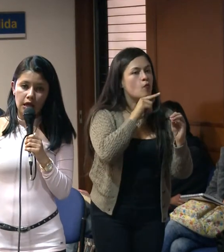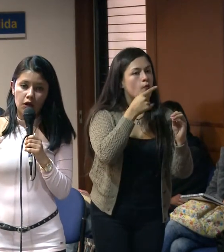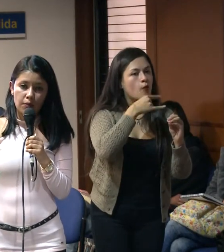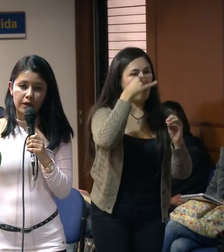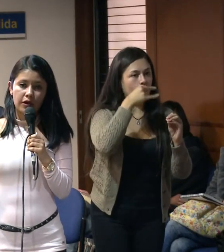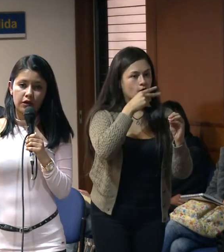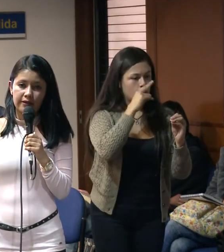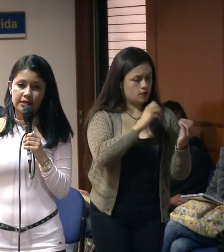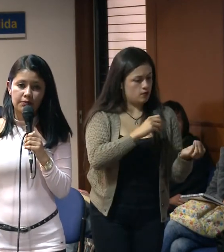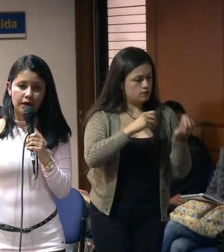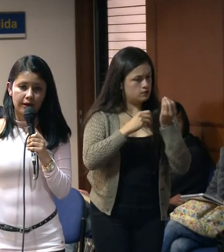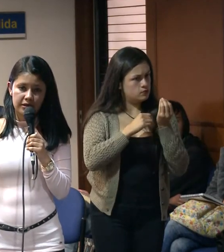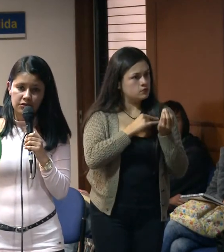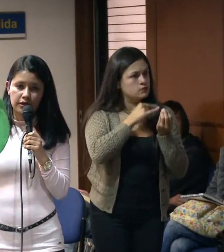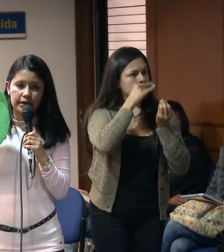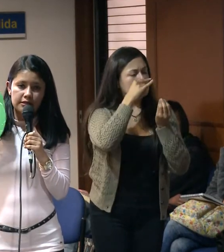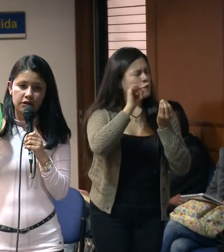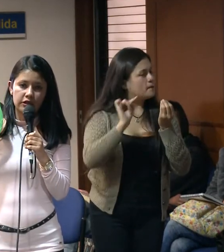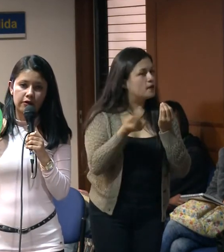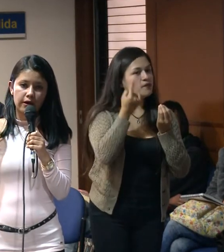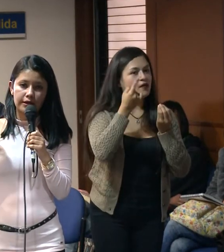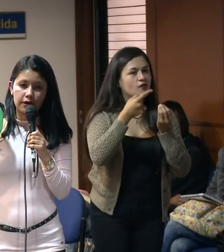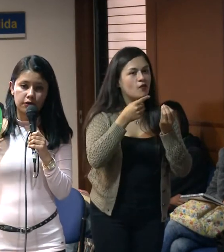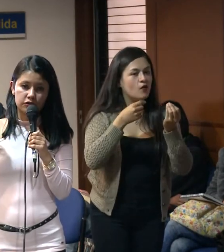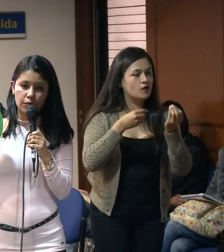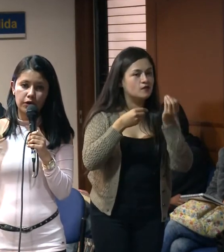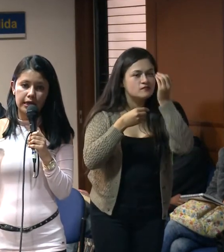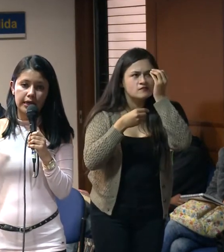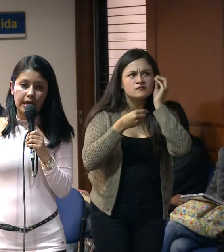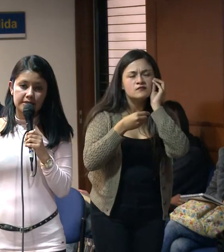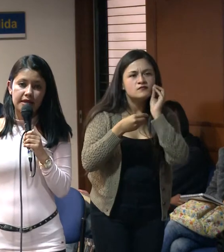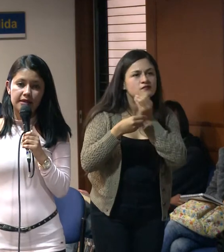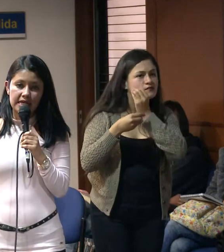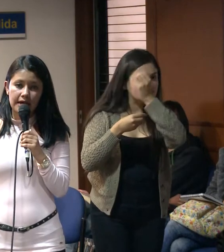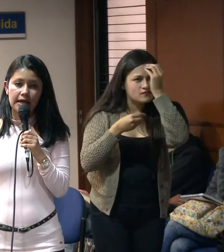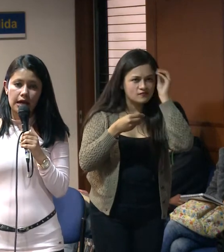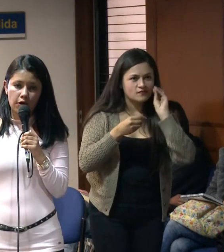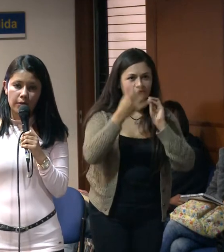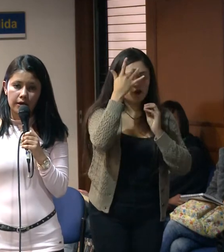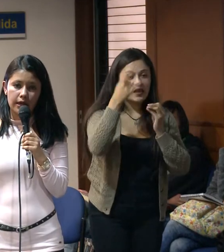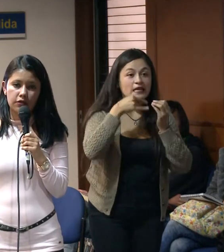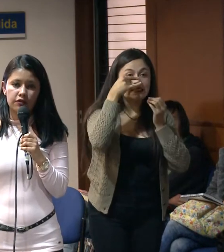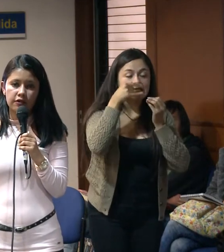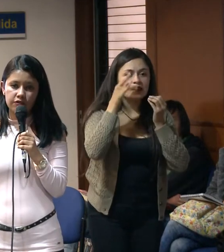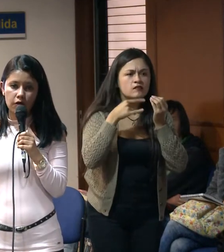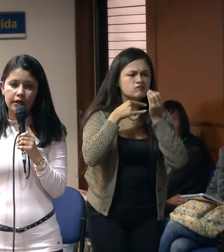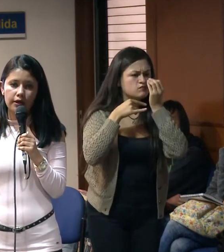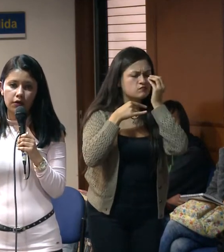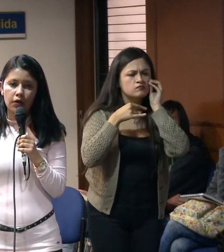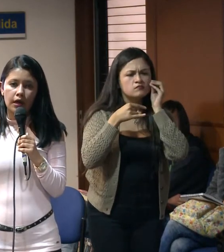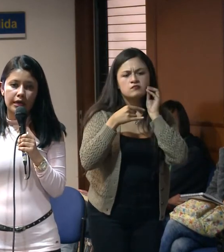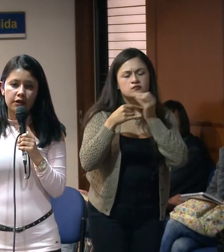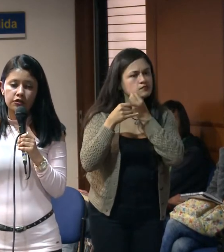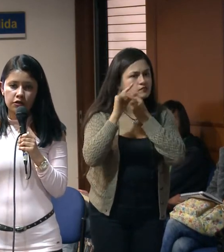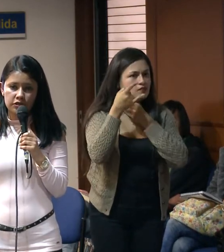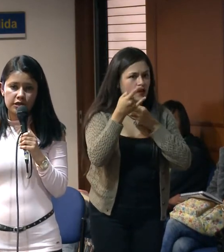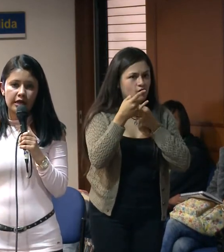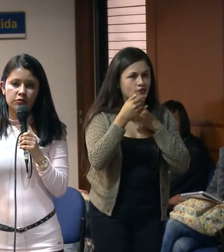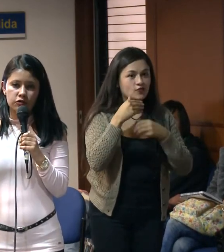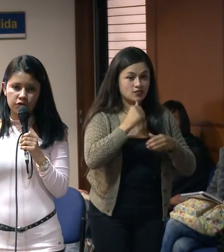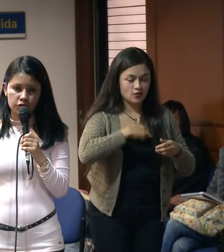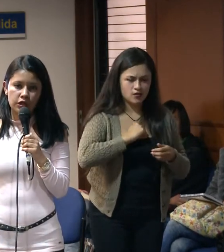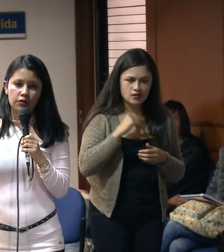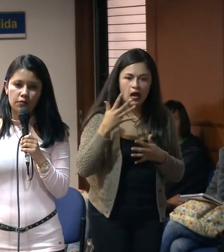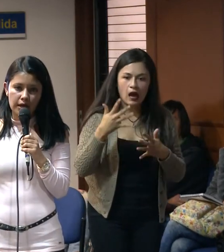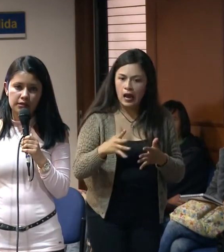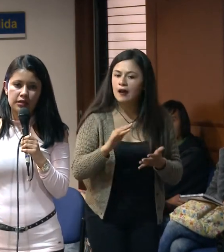sentían, lo primero que les llamaba la atención era que se los llevaban al rostro porque sentían el aroma. Entonces esto generó que nosotros